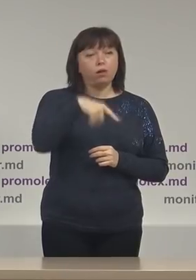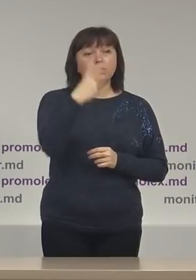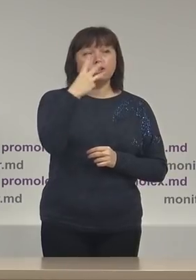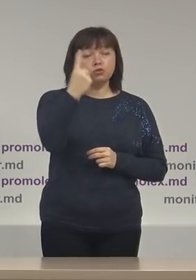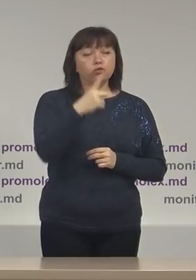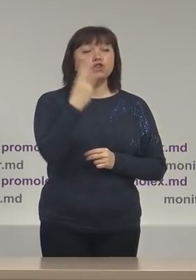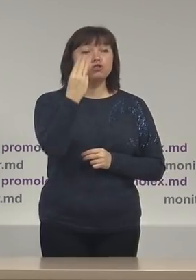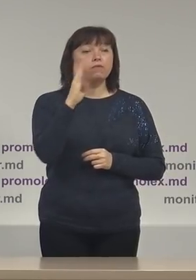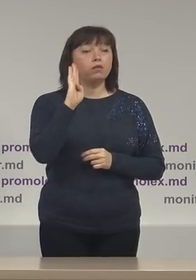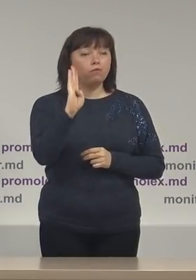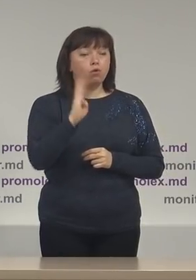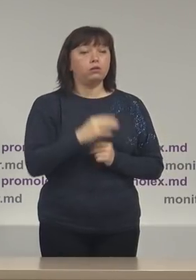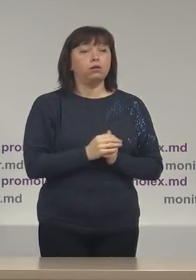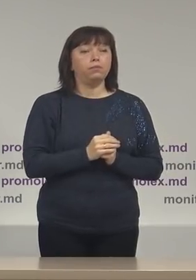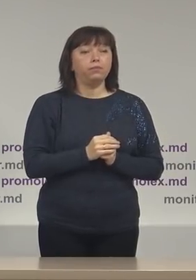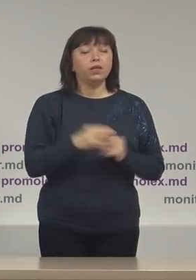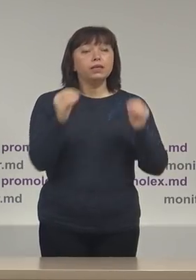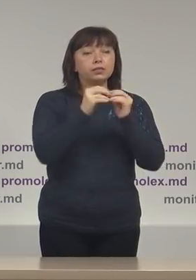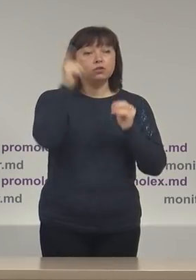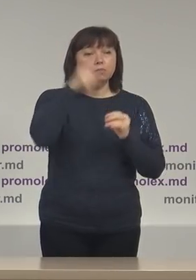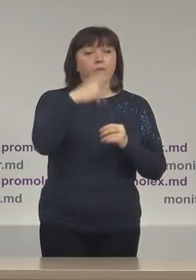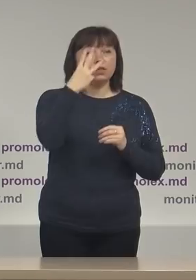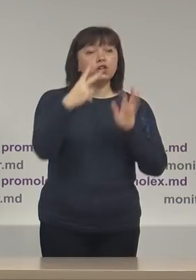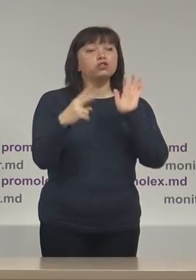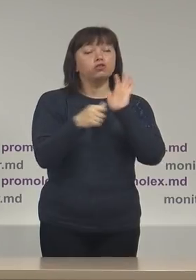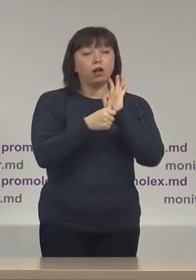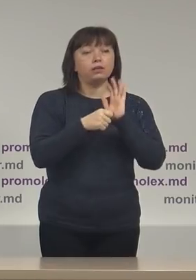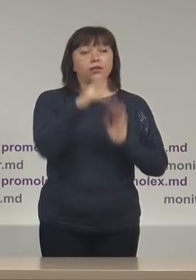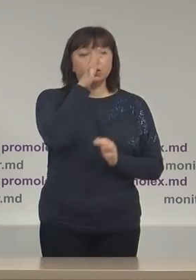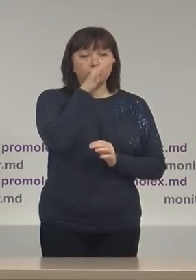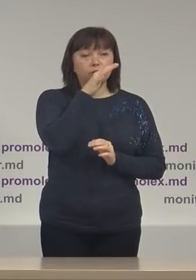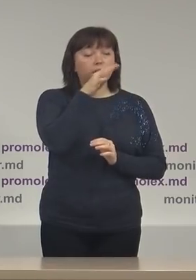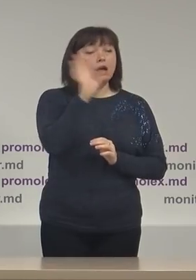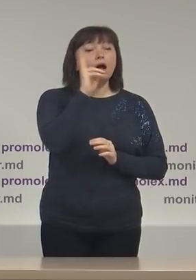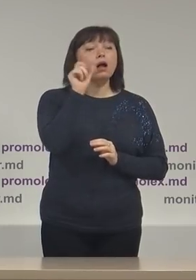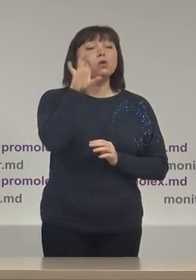32-31 Ștefan Vodă-Talmaza, 10-36